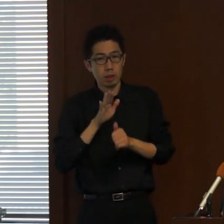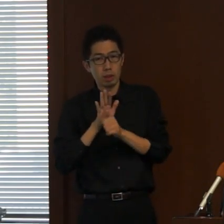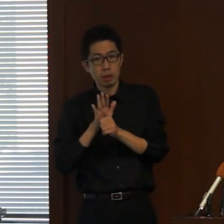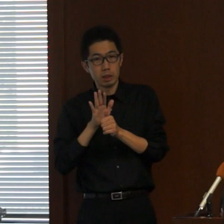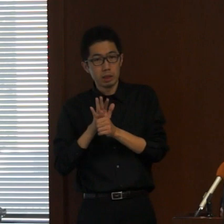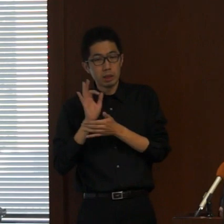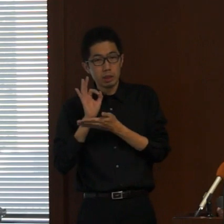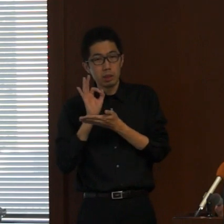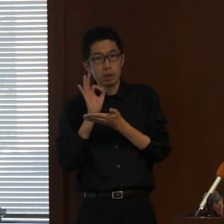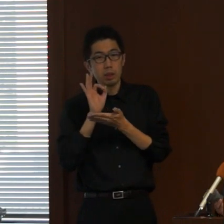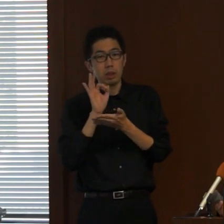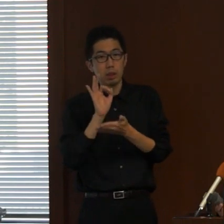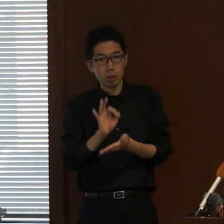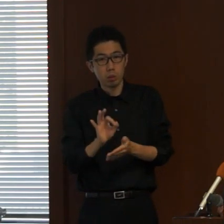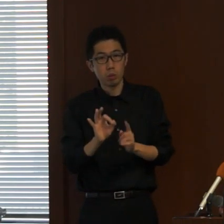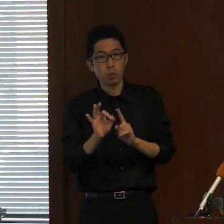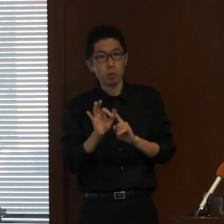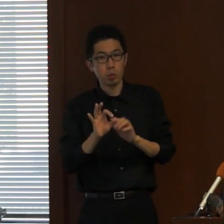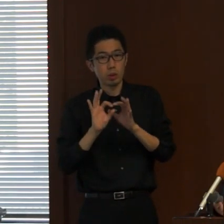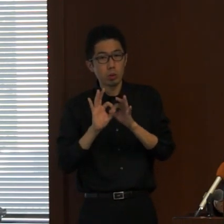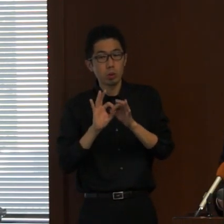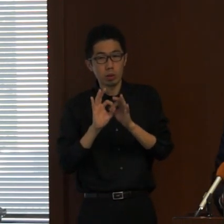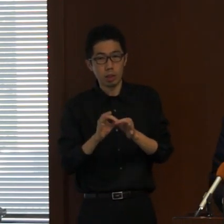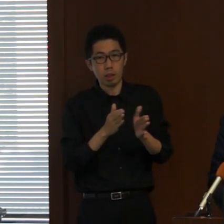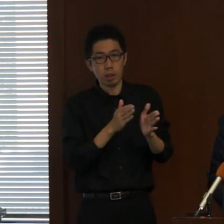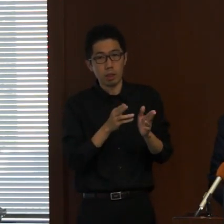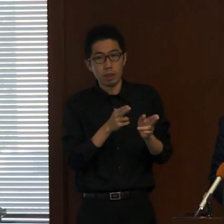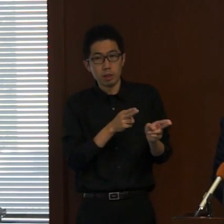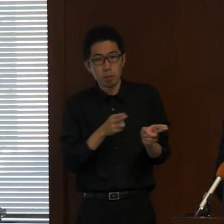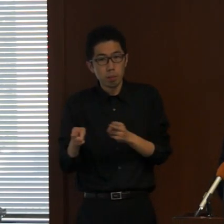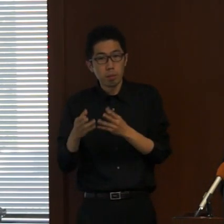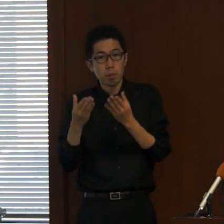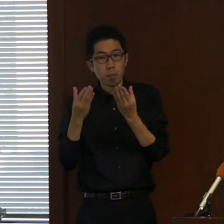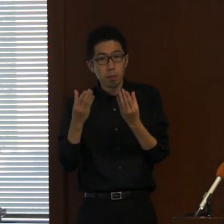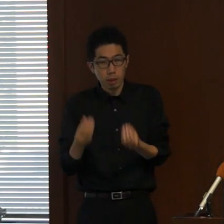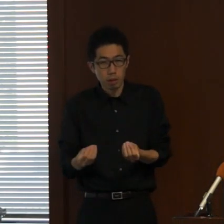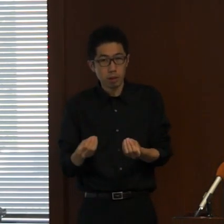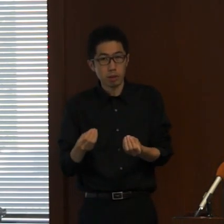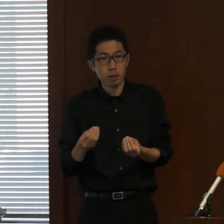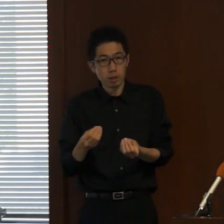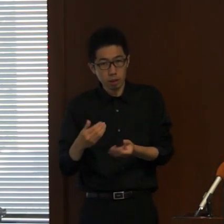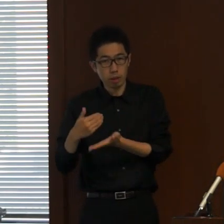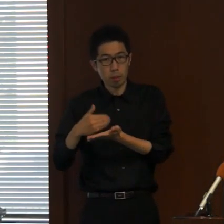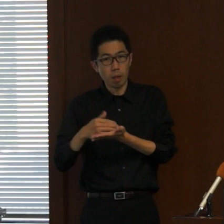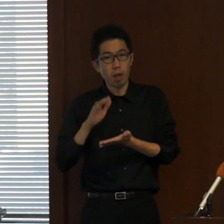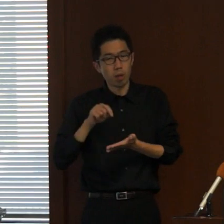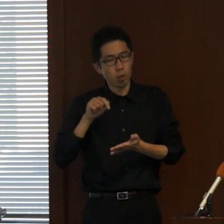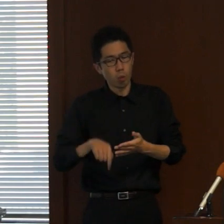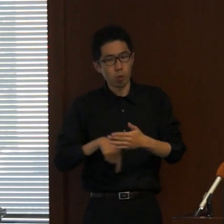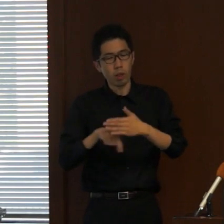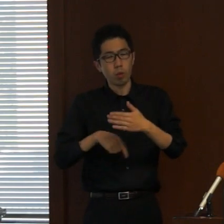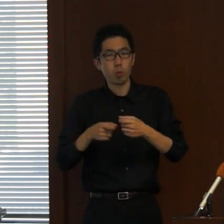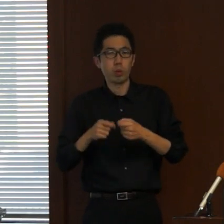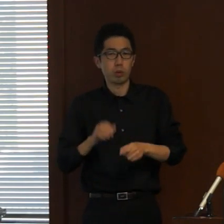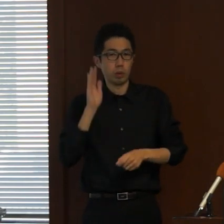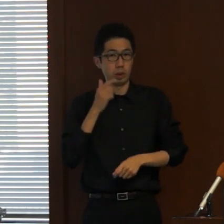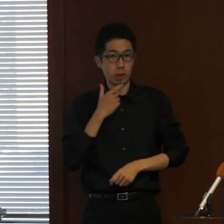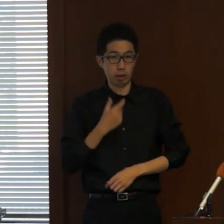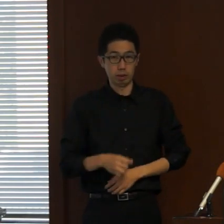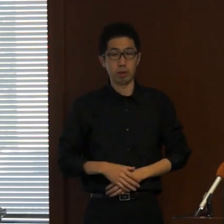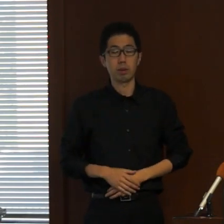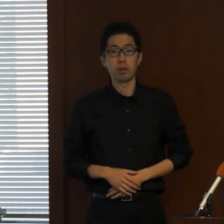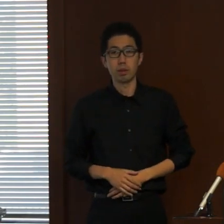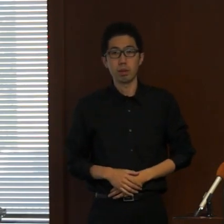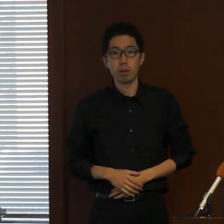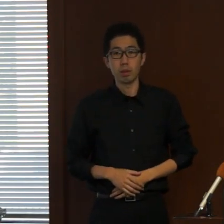聞いてるんですけども、どう整理されたのか、関係者やっぱり注目していると思うので改めて説明をお願いします。 あの私が